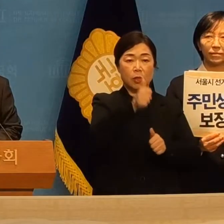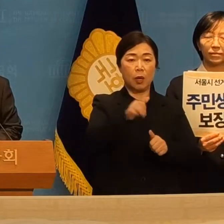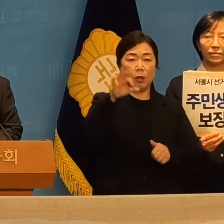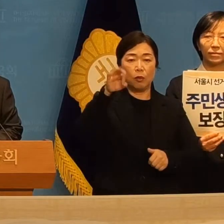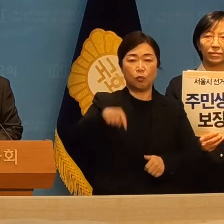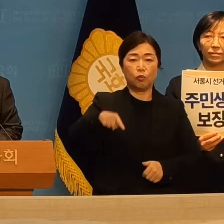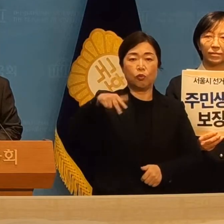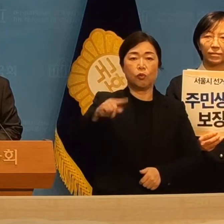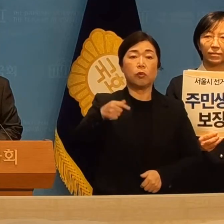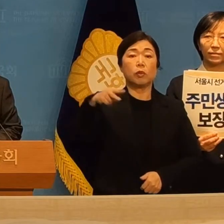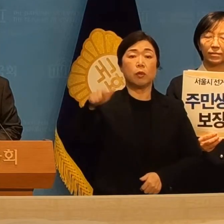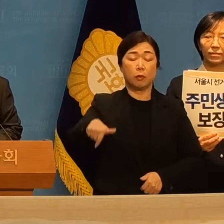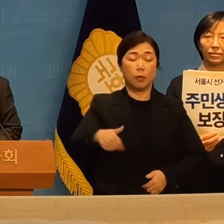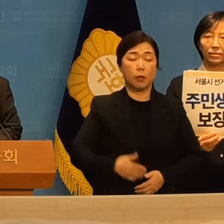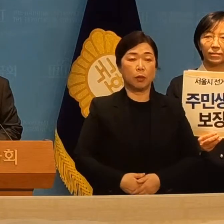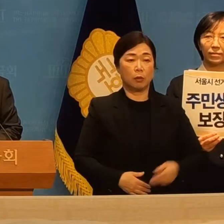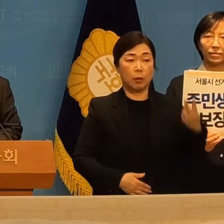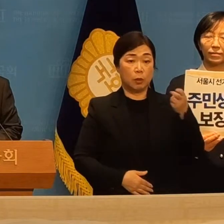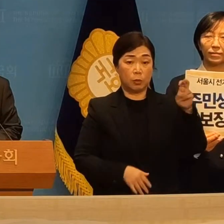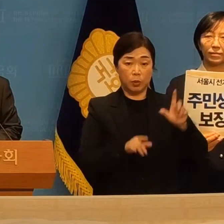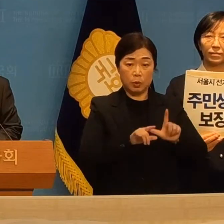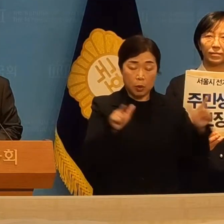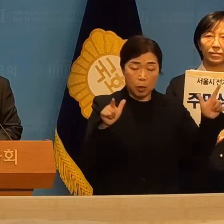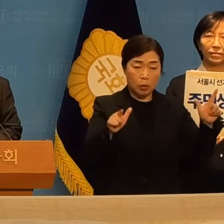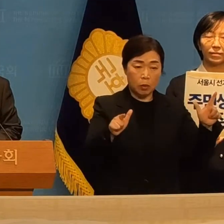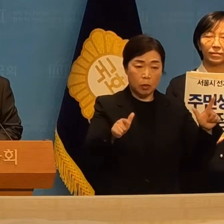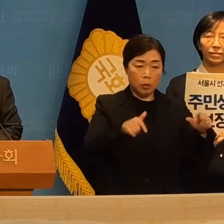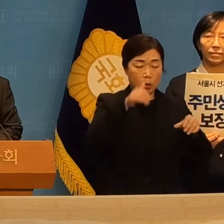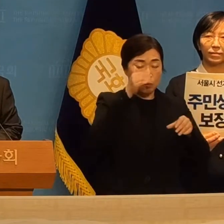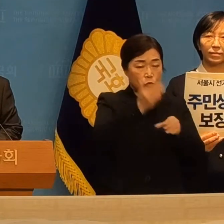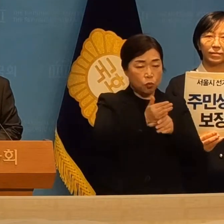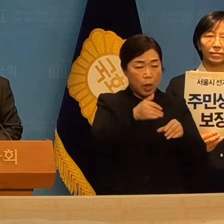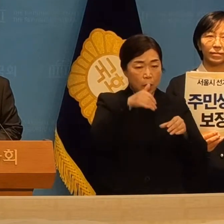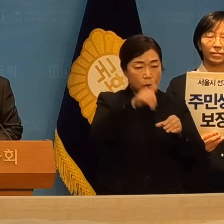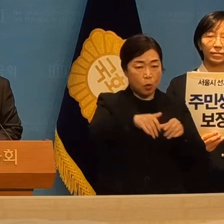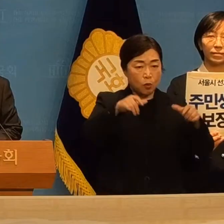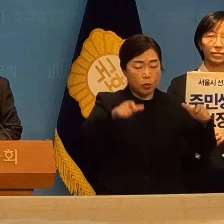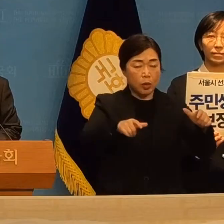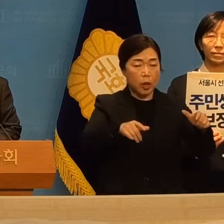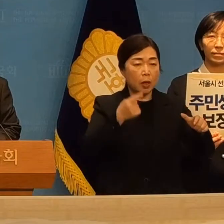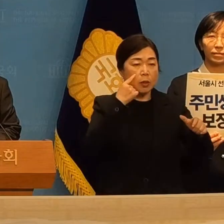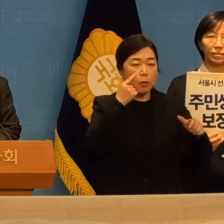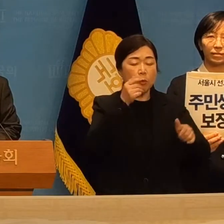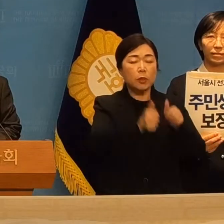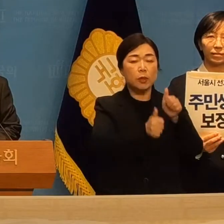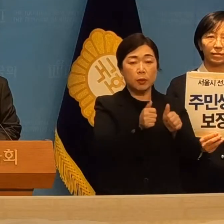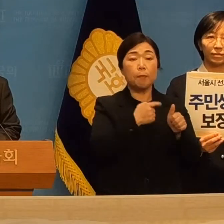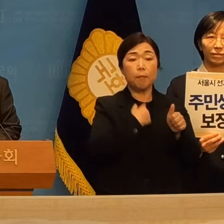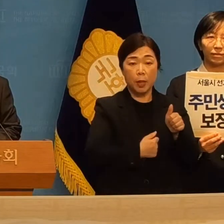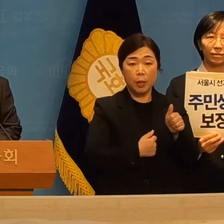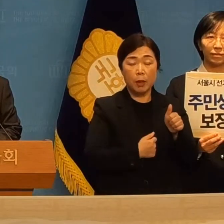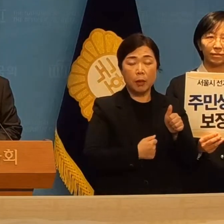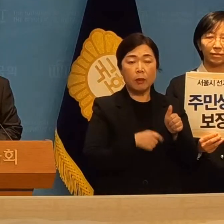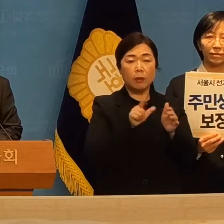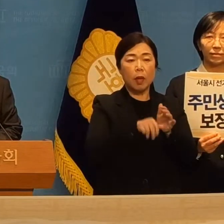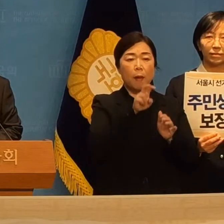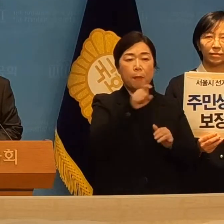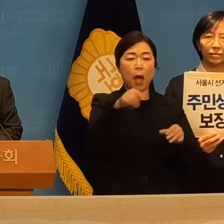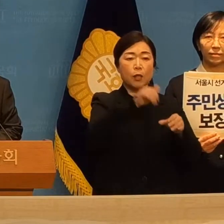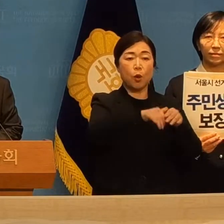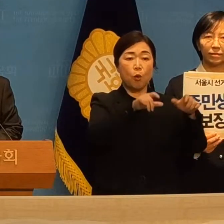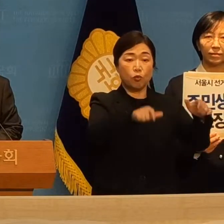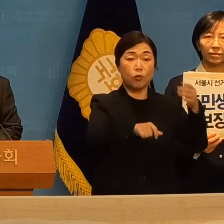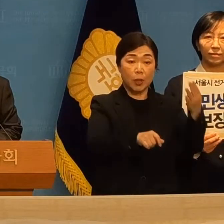지난 2022년 지방선거에서 중대선거구제를 시범 실시한 지역입니다. 당시 마선거구는